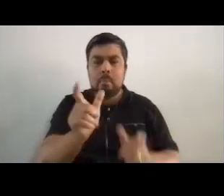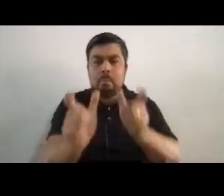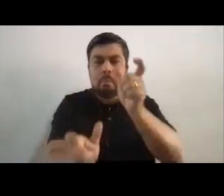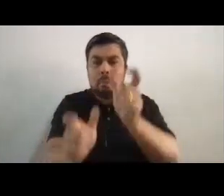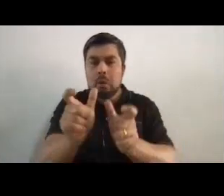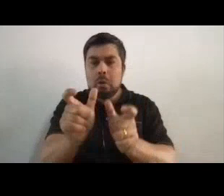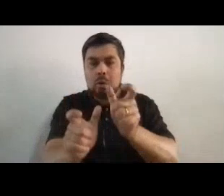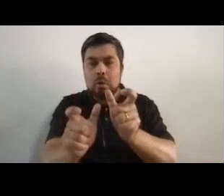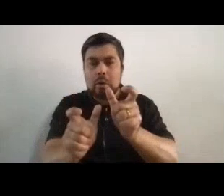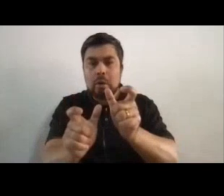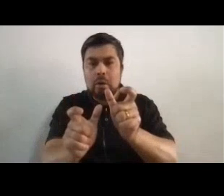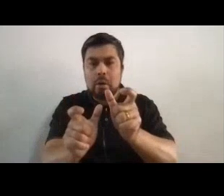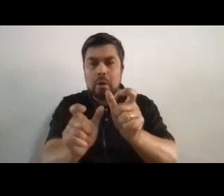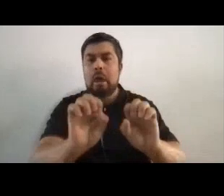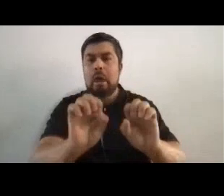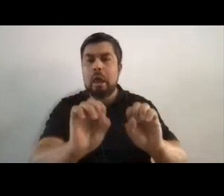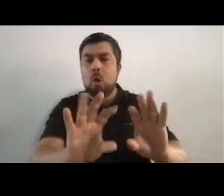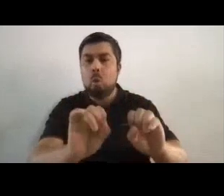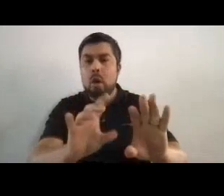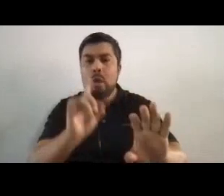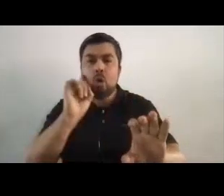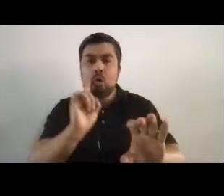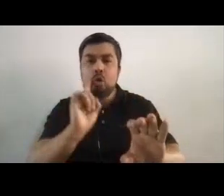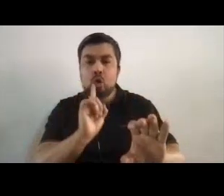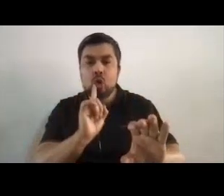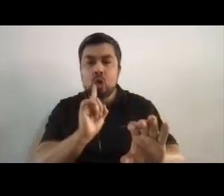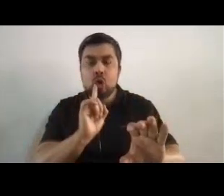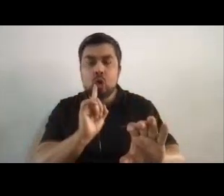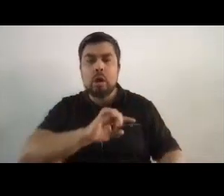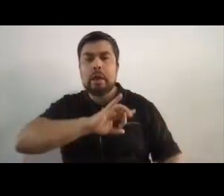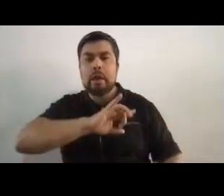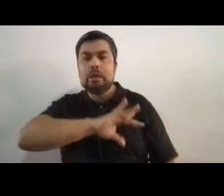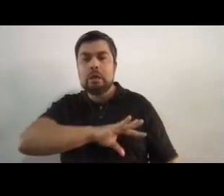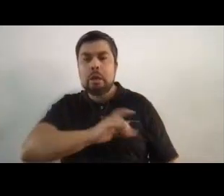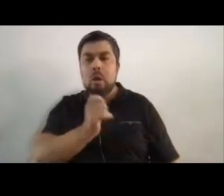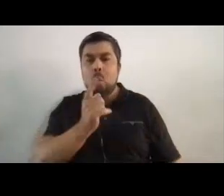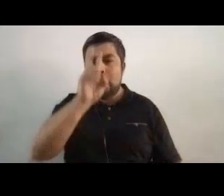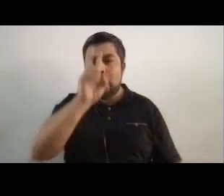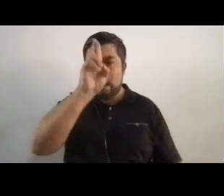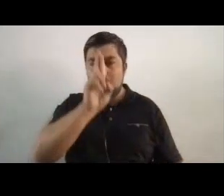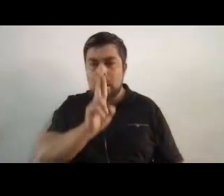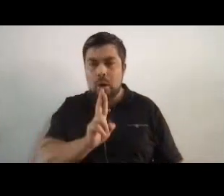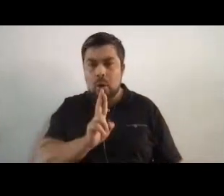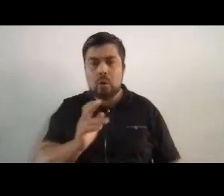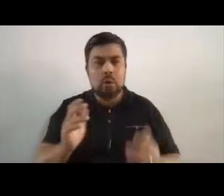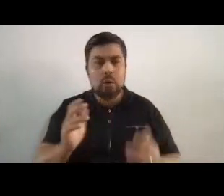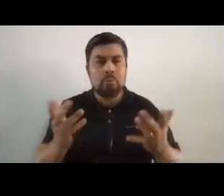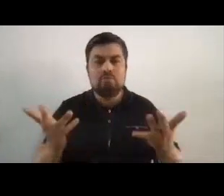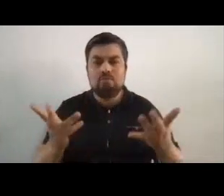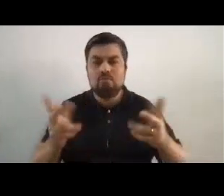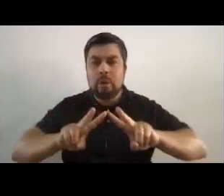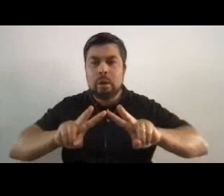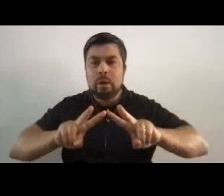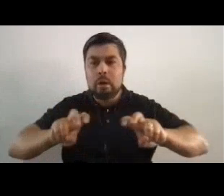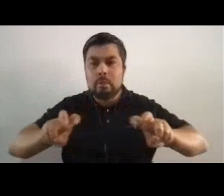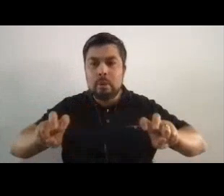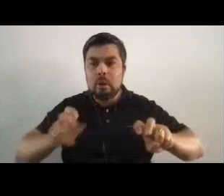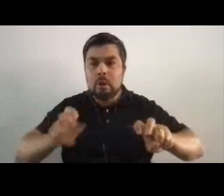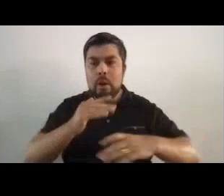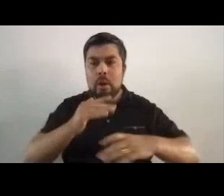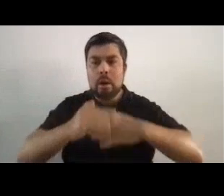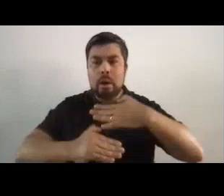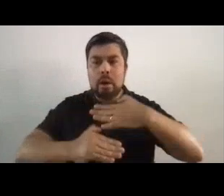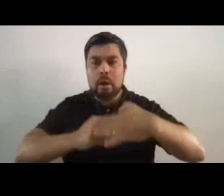sordos en Chile en investigación y cómo había sido ese proceso de construirse como tales en